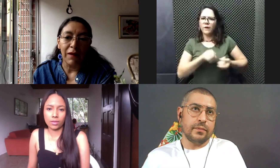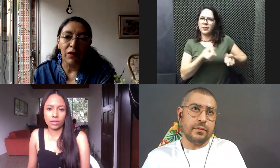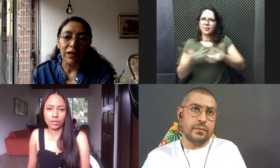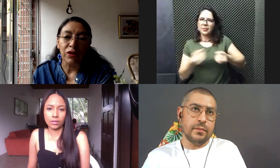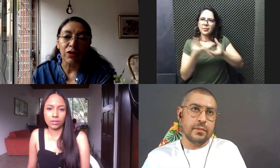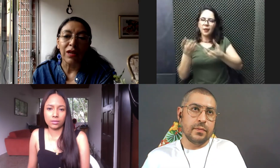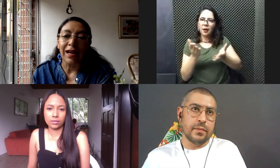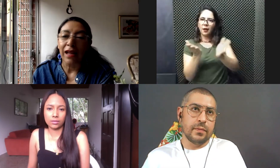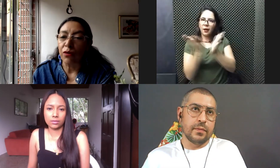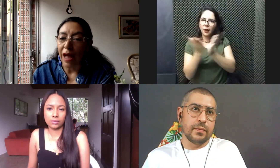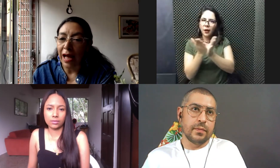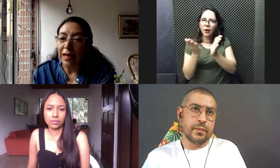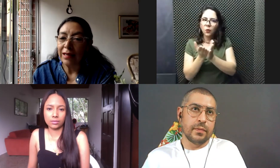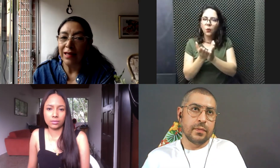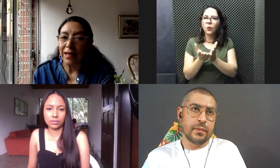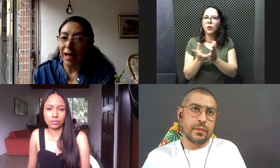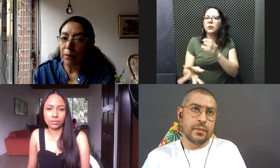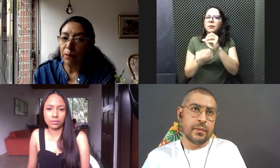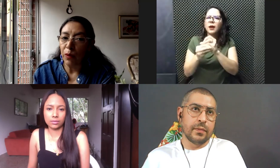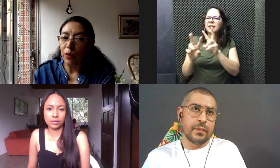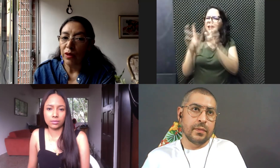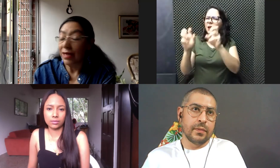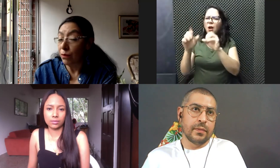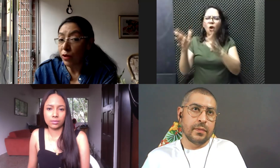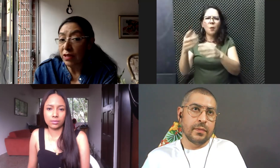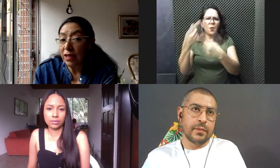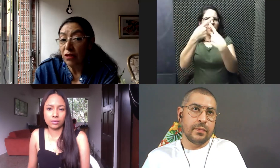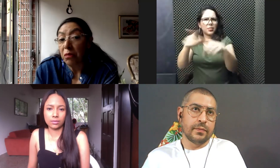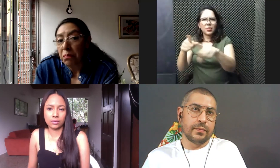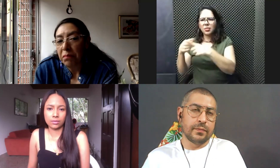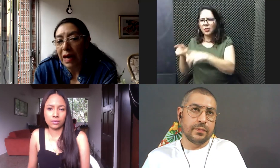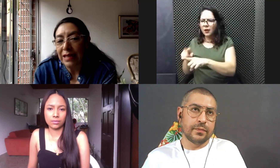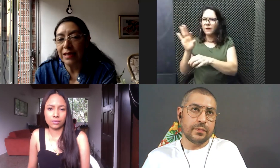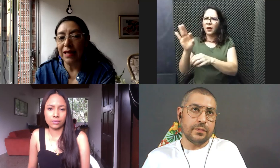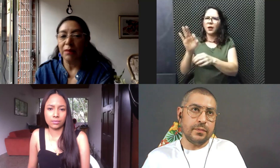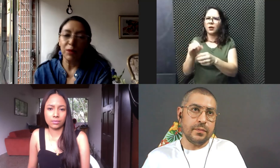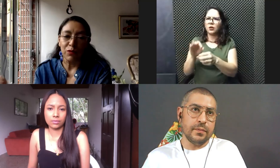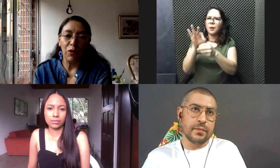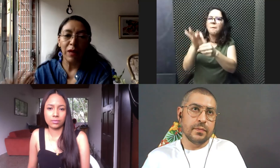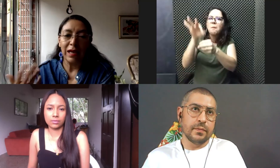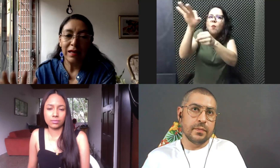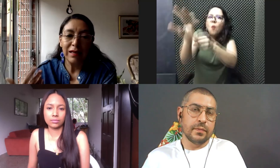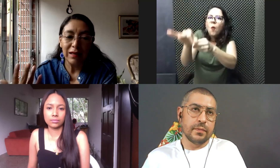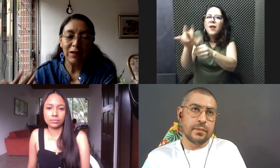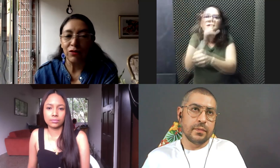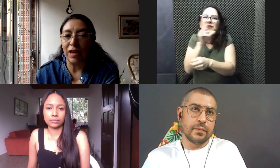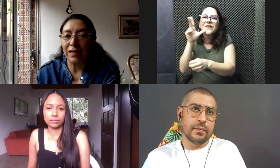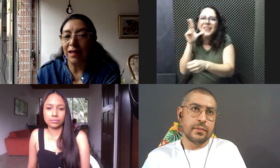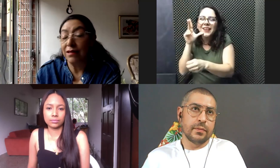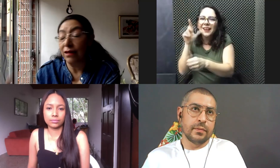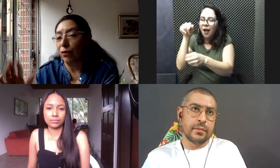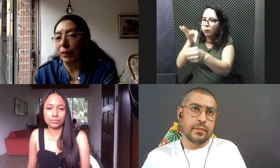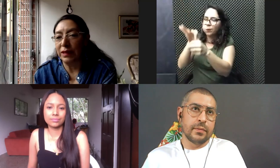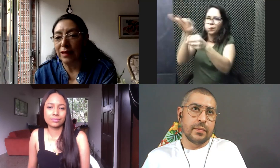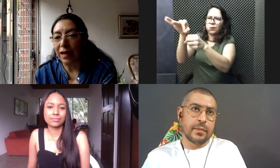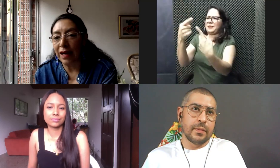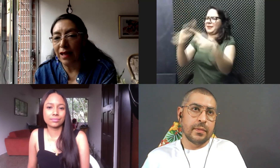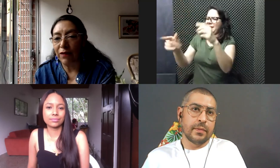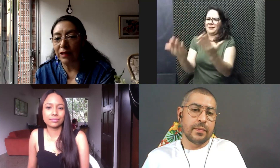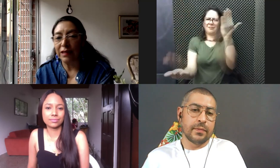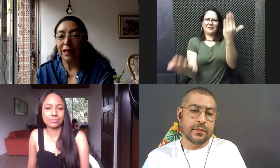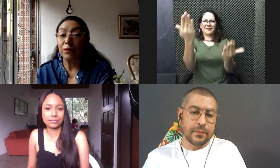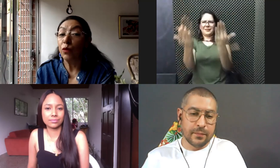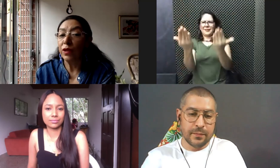y la valoración del área rural, del campo, que es muy distinto, parece ser, pues uno ve y contrasta y dice, no, pues esa